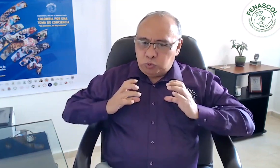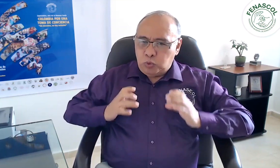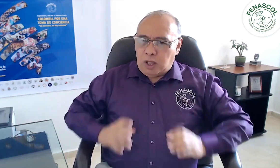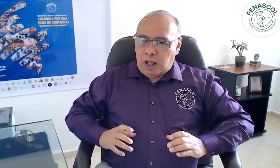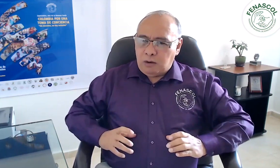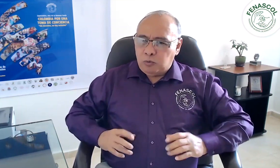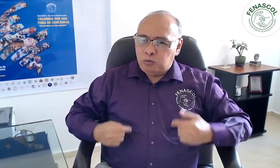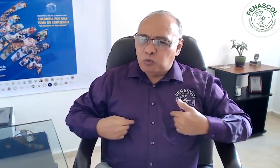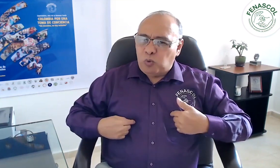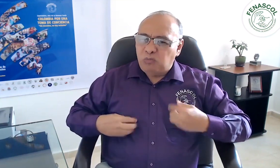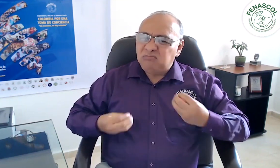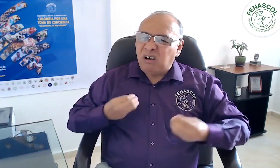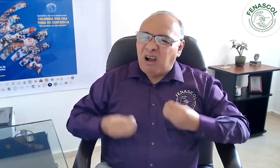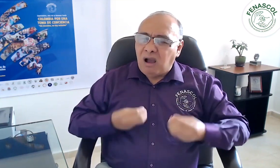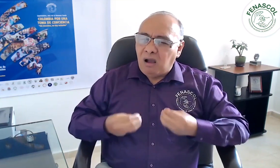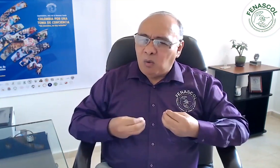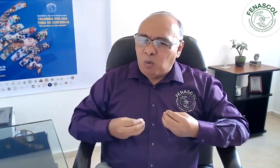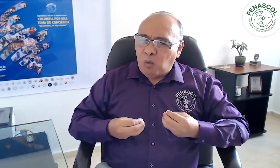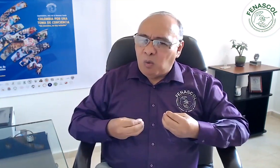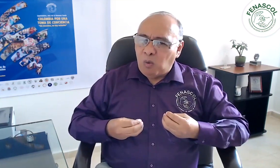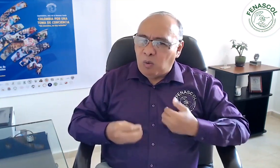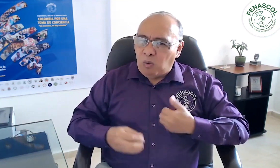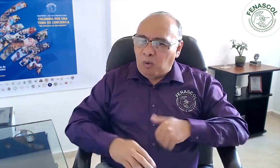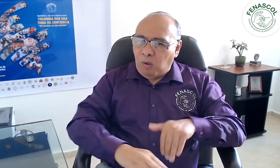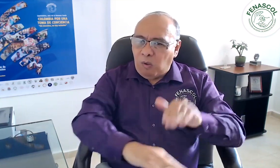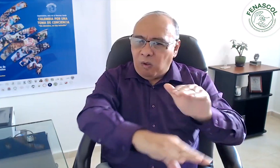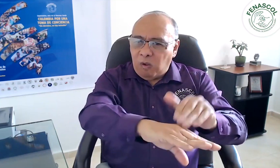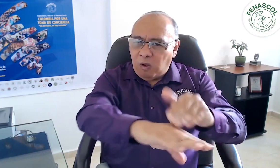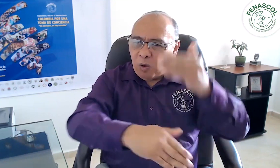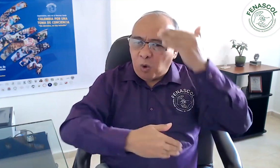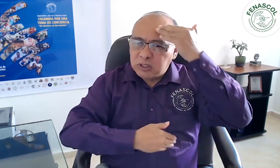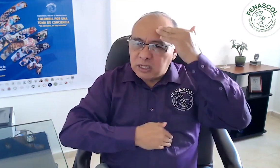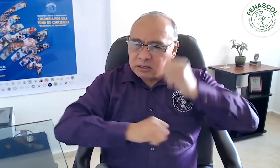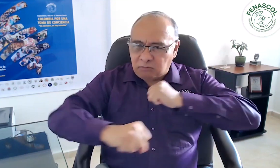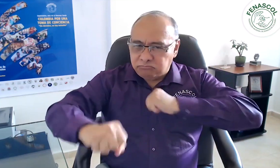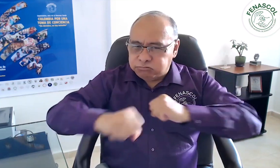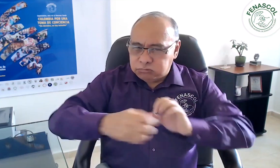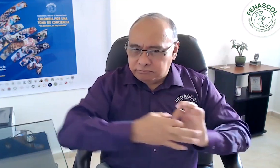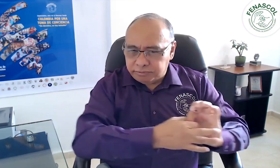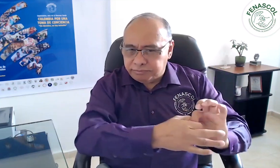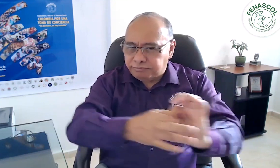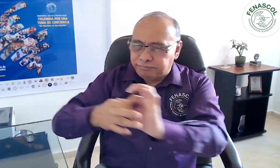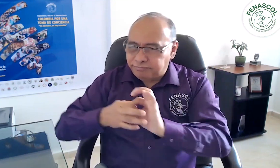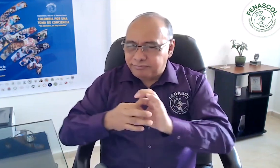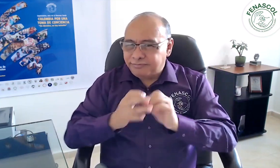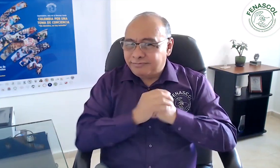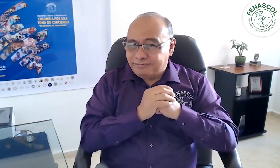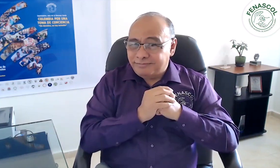ciudadano. ¿Qué acciones realizo yo como ciudadano? ¿Cómo hago el llamado a la toma de conciencia y cómo me